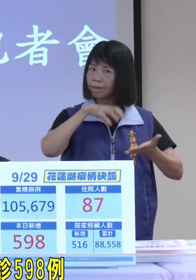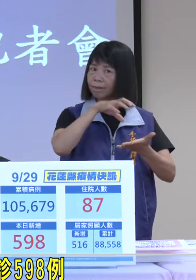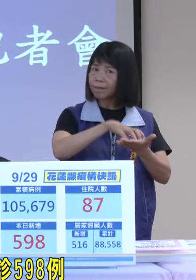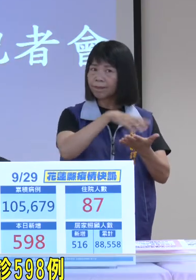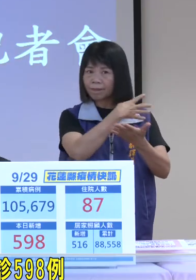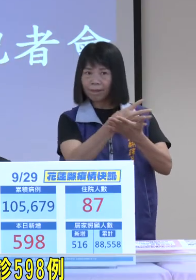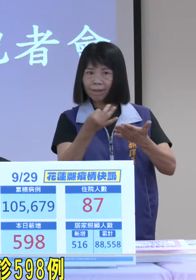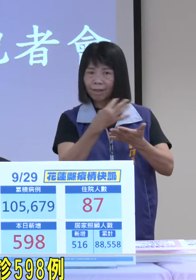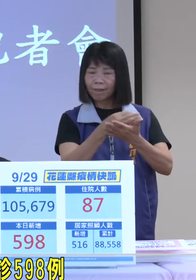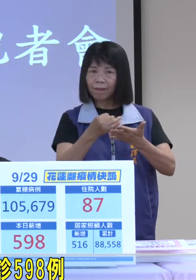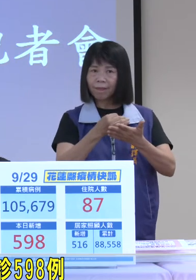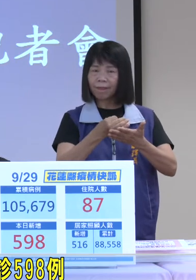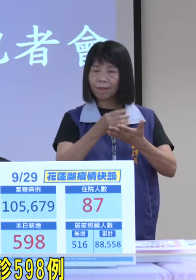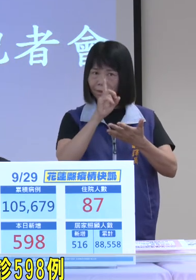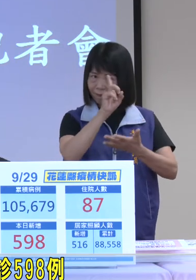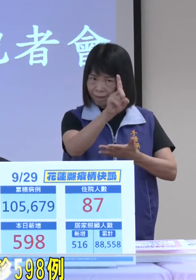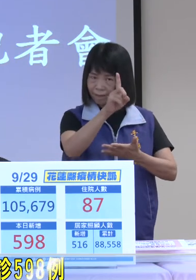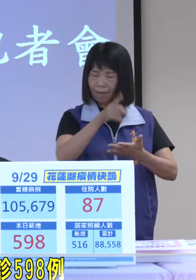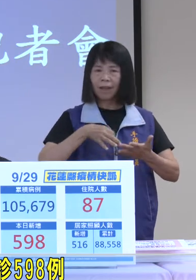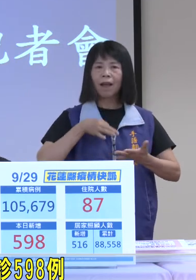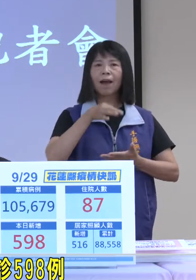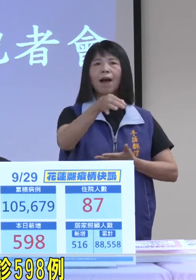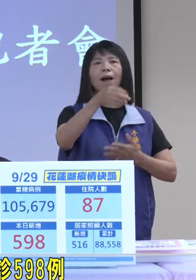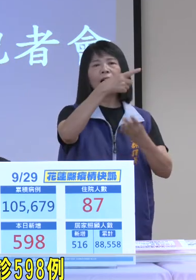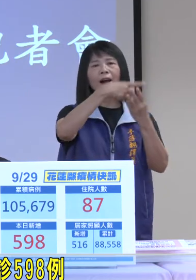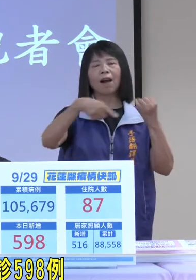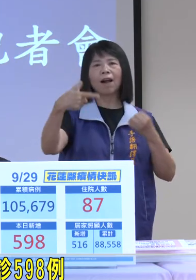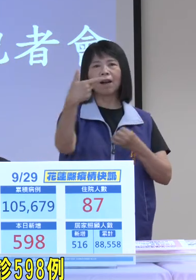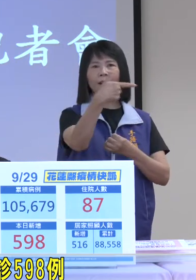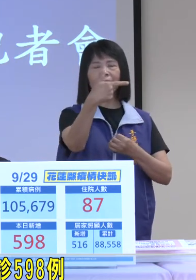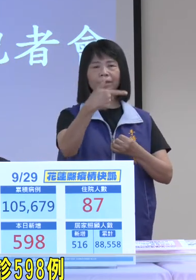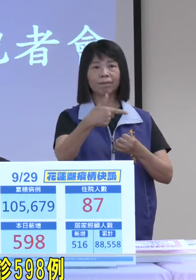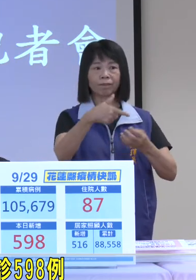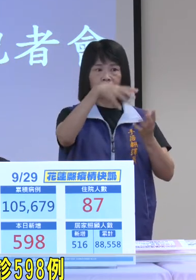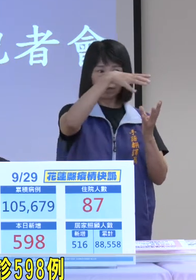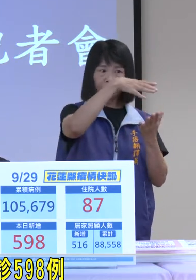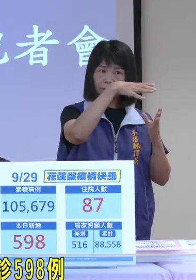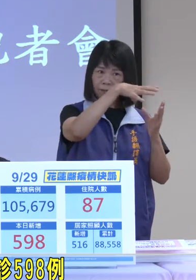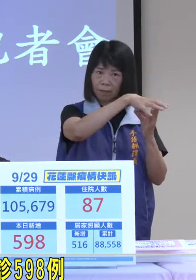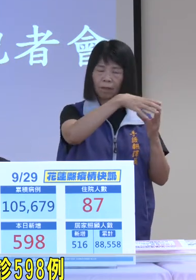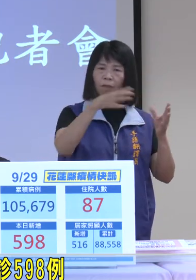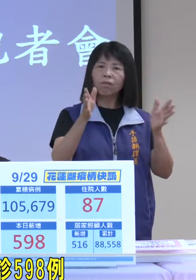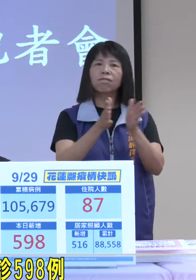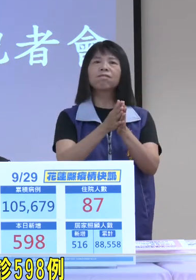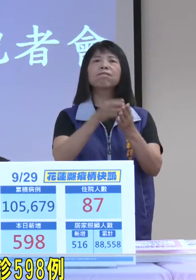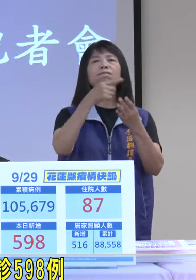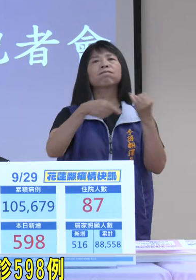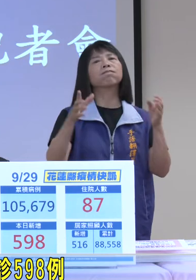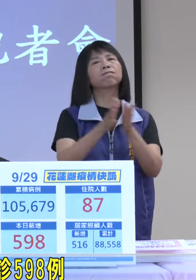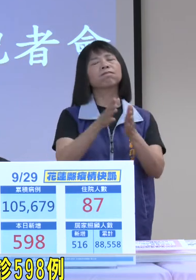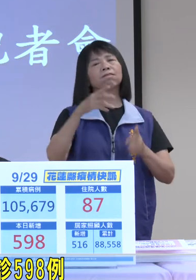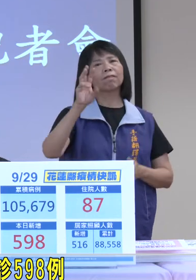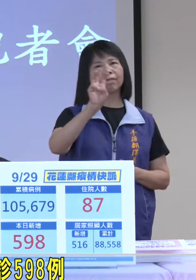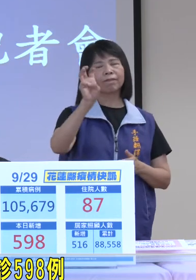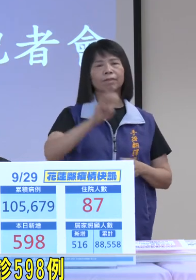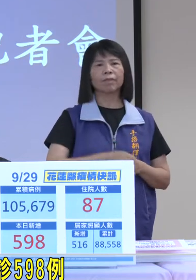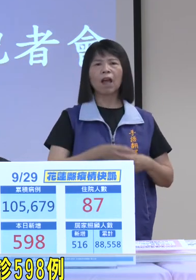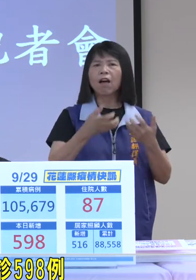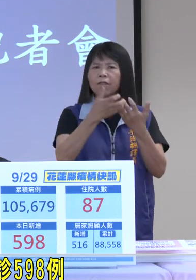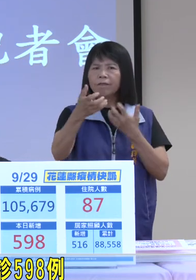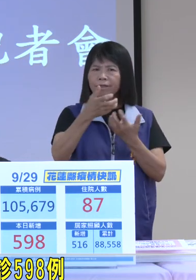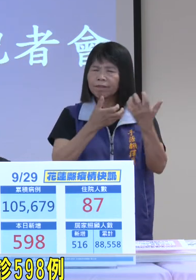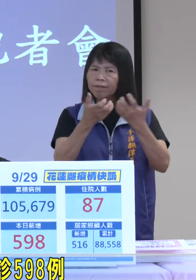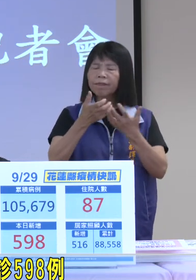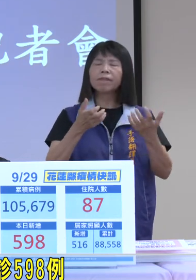号能够买到6份，1份5剂，所以共30剂，可以分次购买